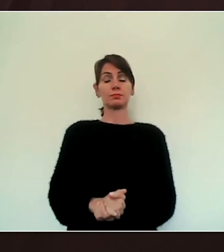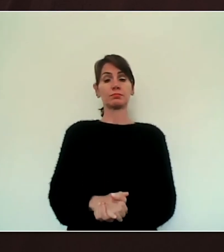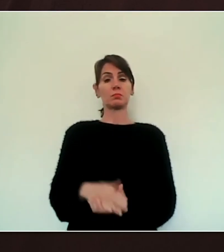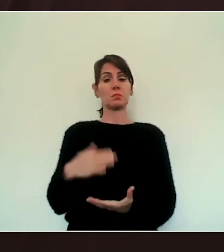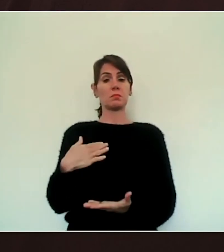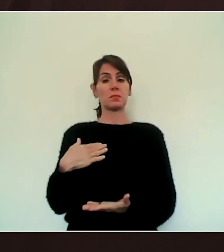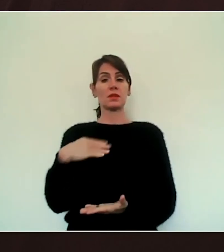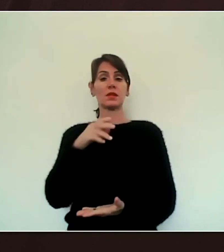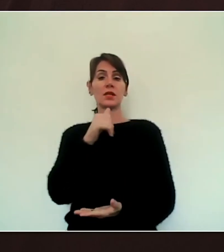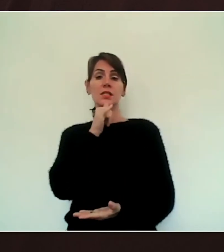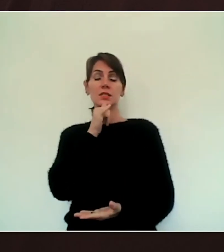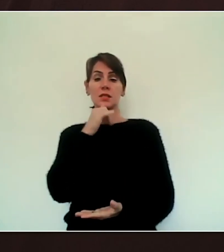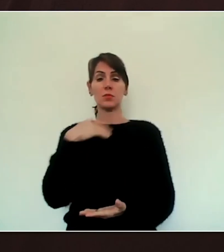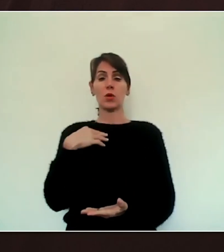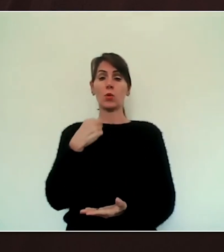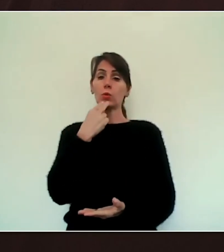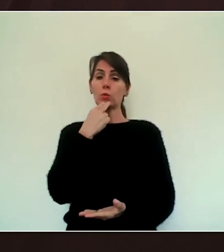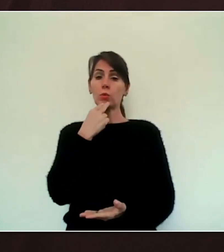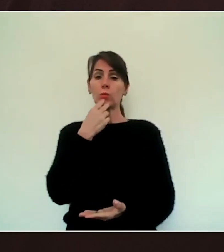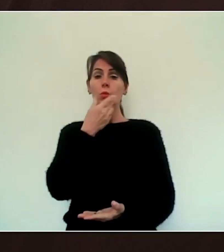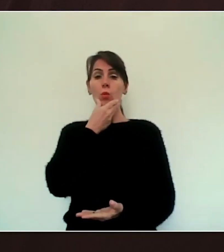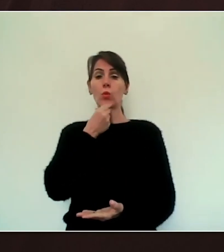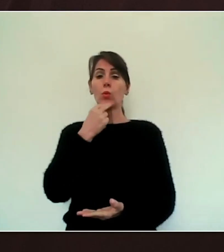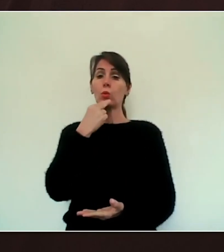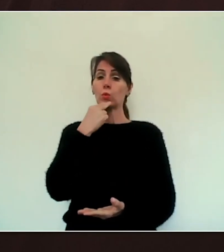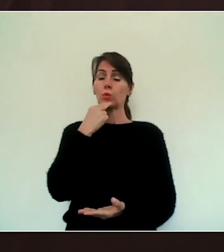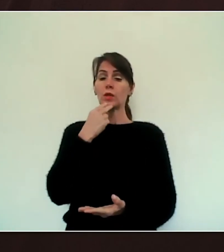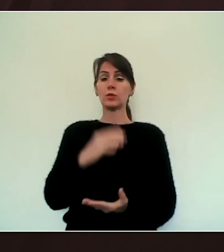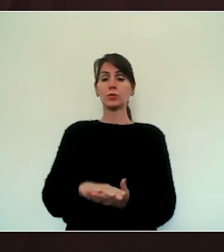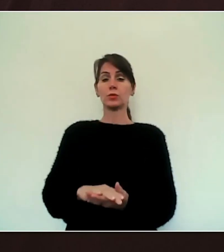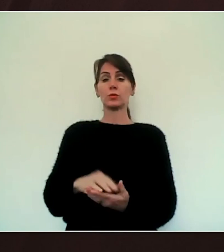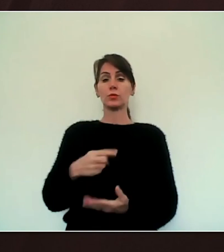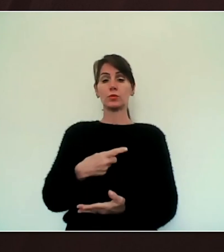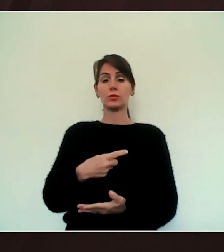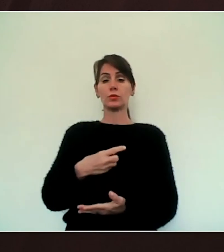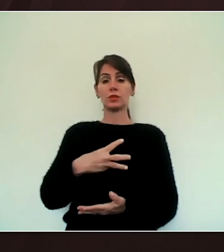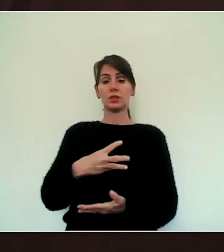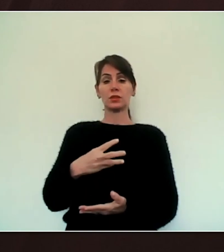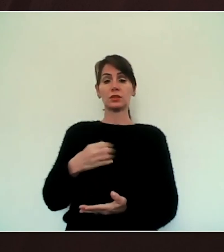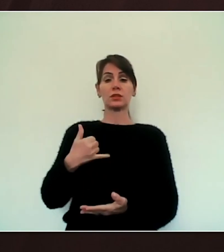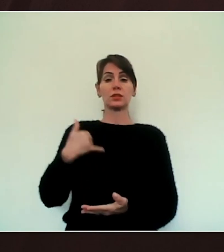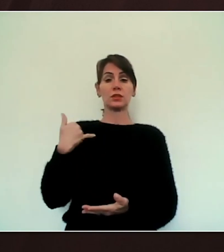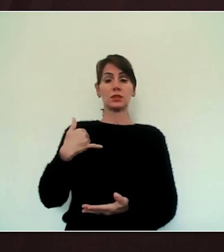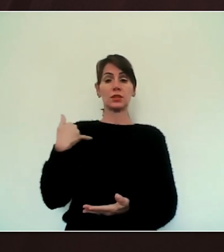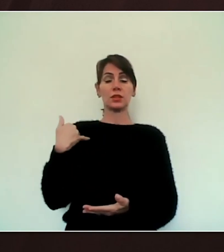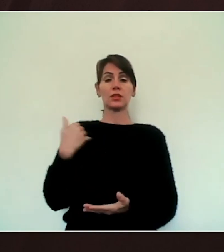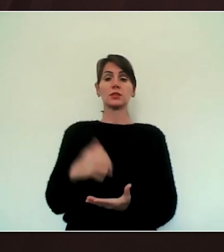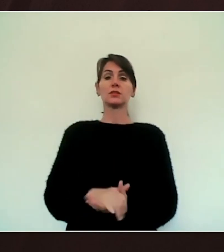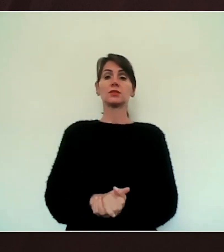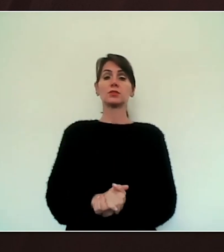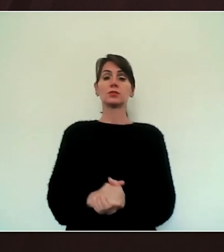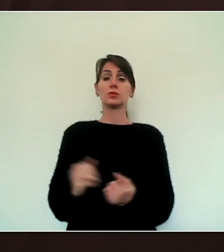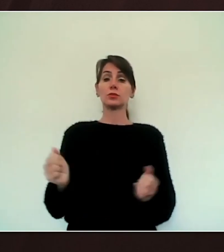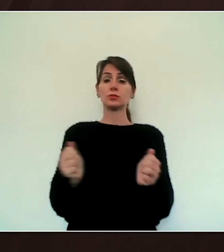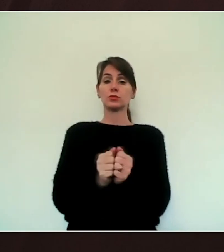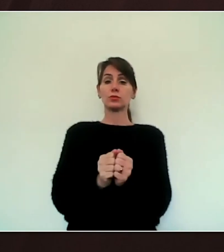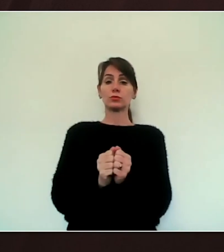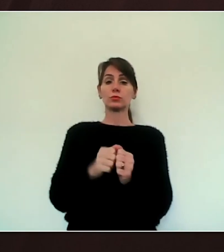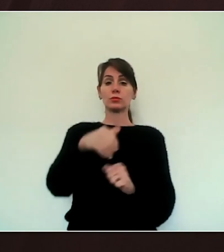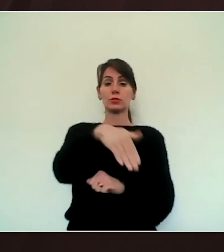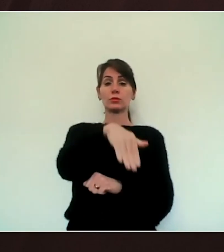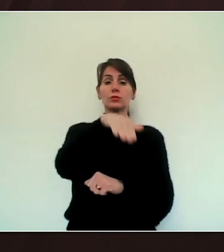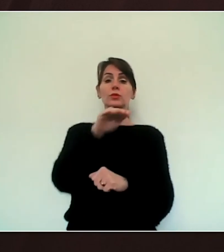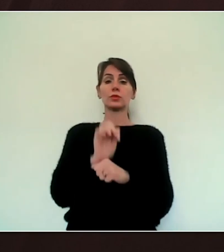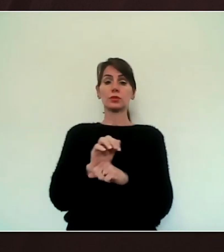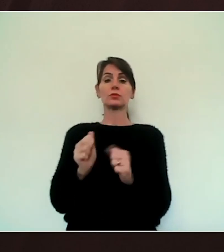tem 12 anos, 13 anos, está lá recluso juntamente comigo na instância, e ele, além de